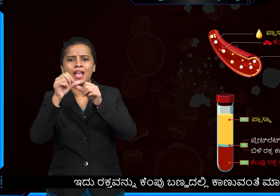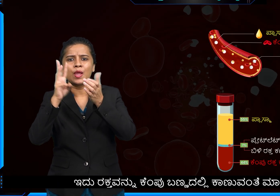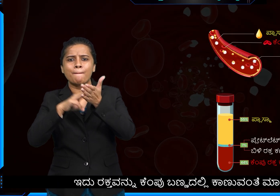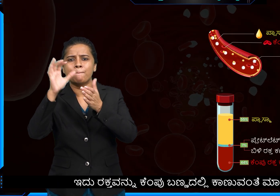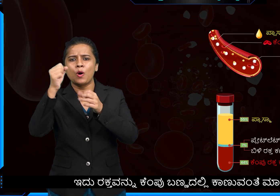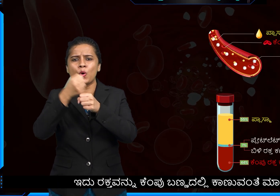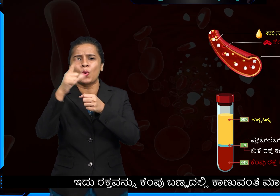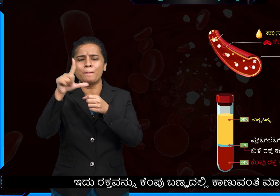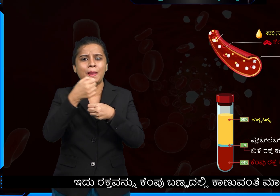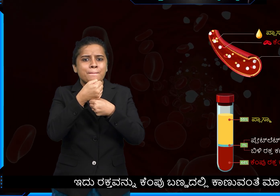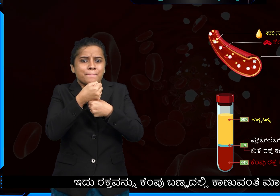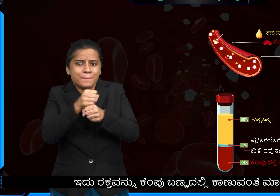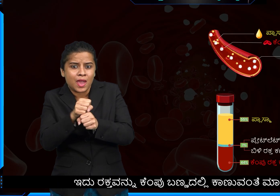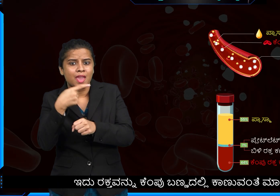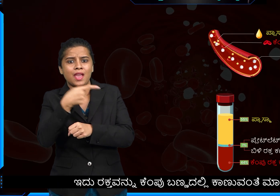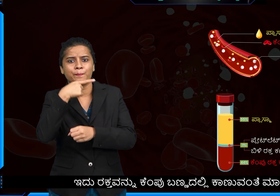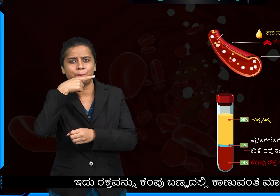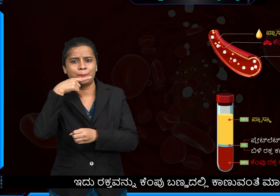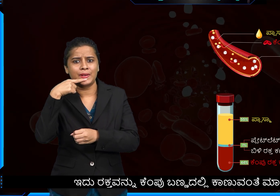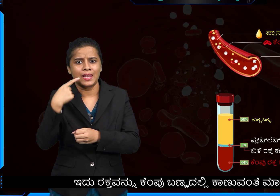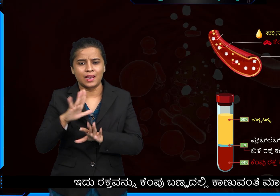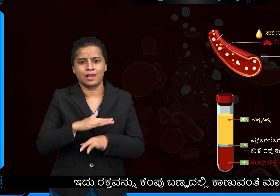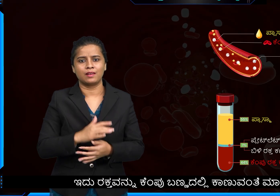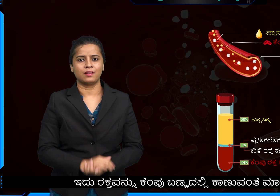ಬಣ್ಣದಲ್ಲಿ ಕಾಣುವಂತೆ ಮಾಡುತ್ತದೆ.